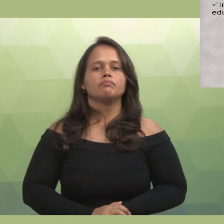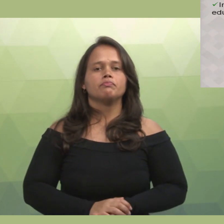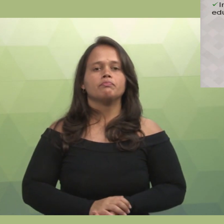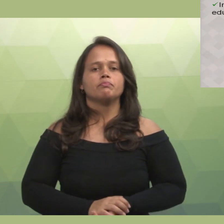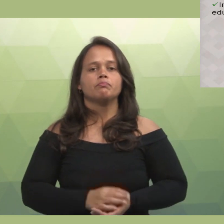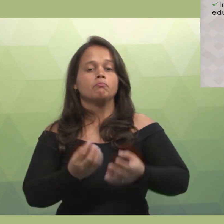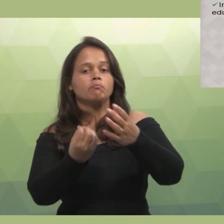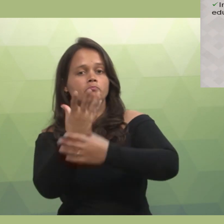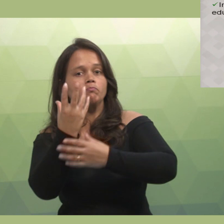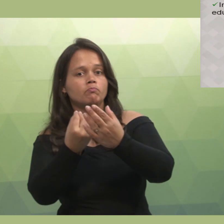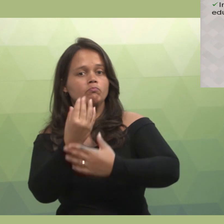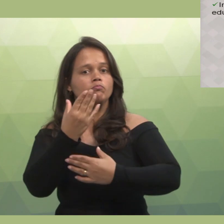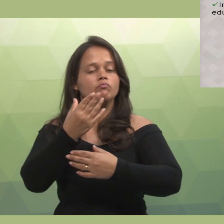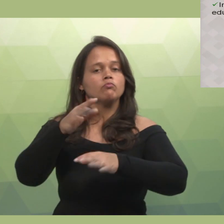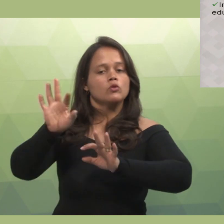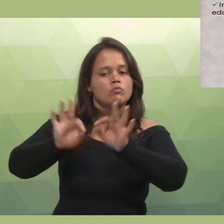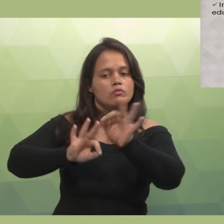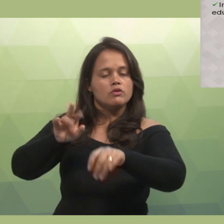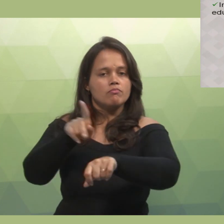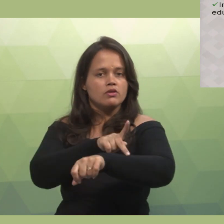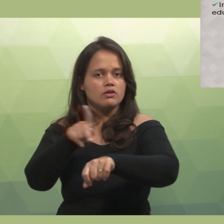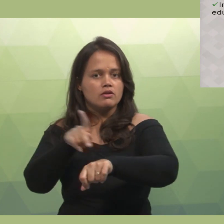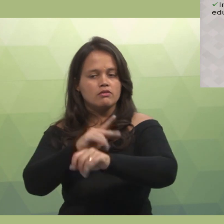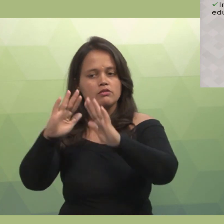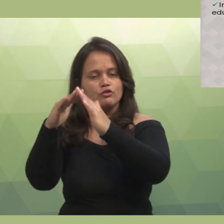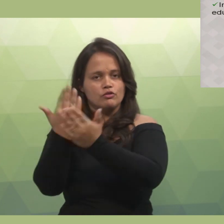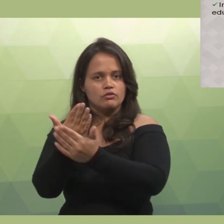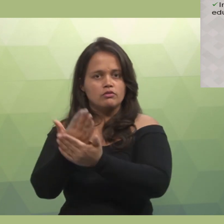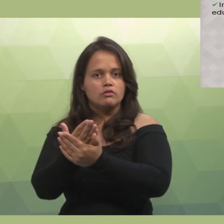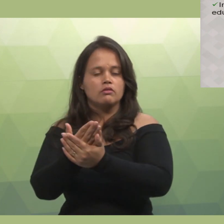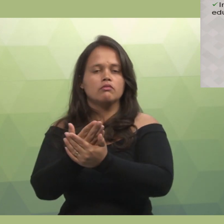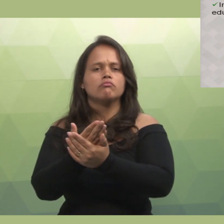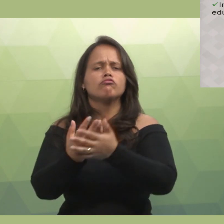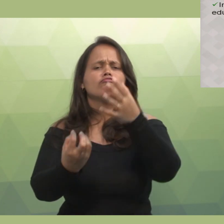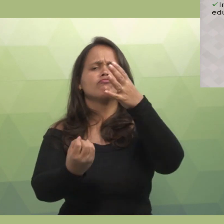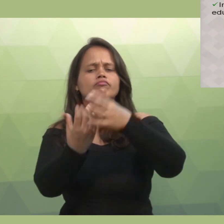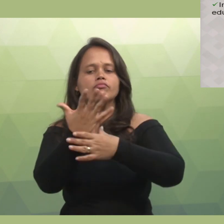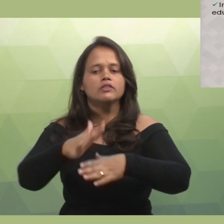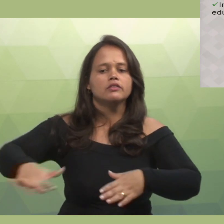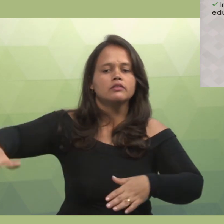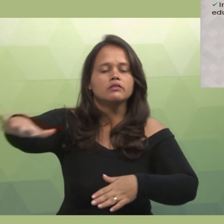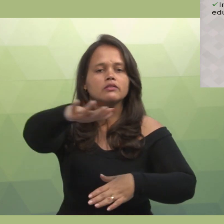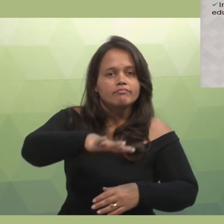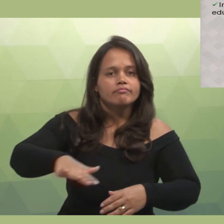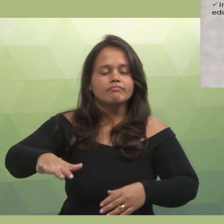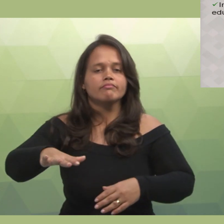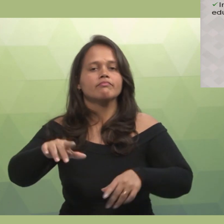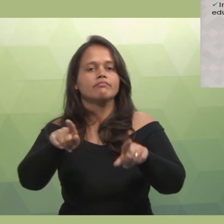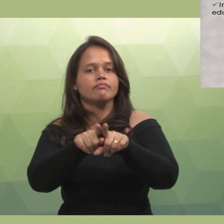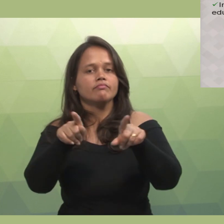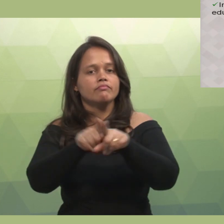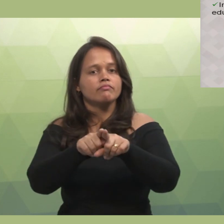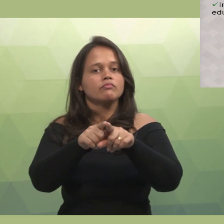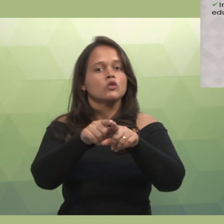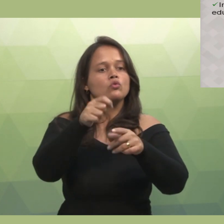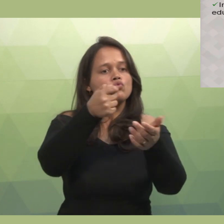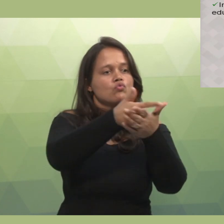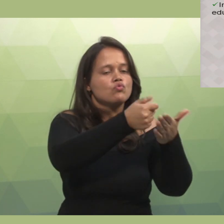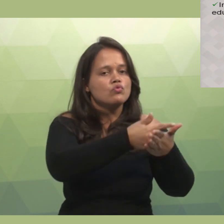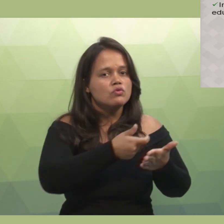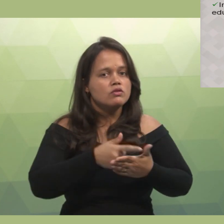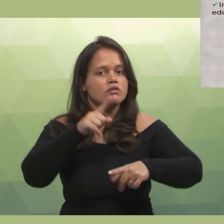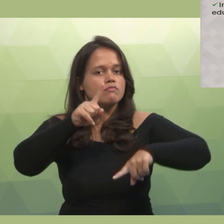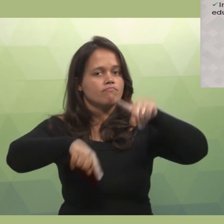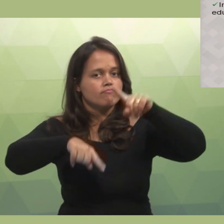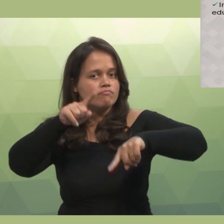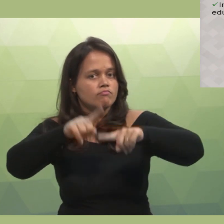profissionalização, a elaboração de propostas pedagógicas das instituições e a criação de espaços físicos e a